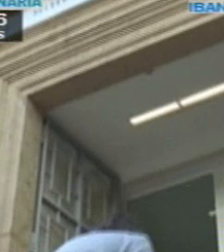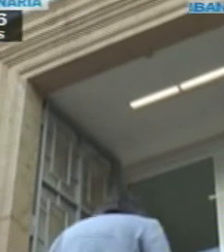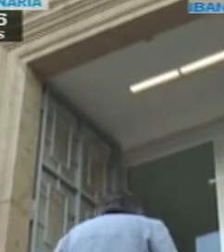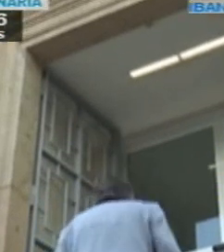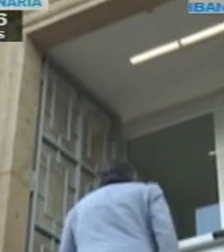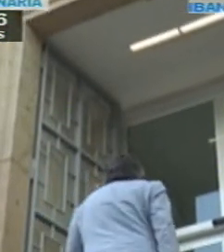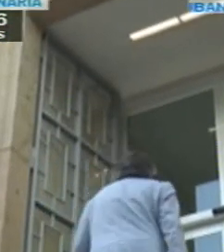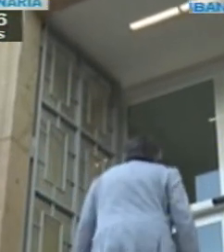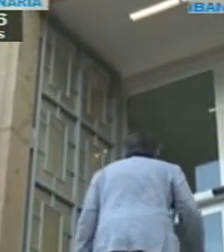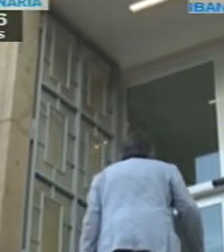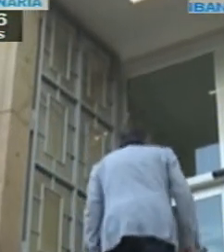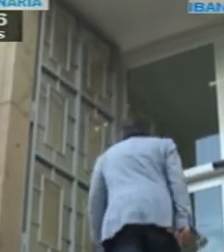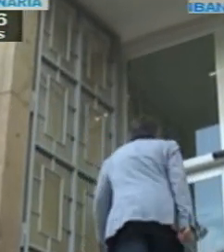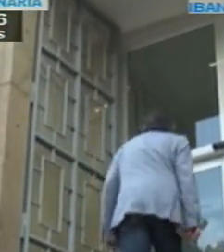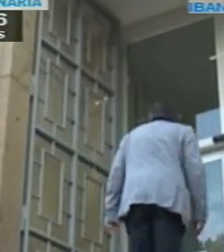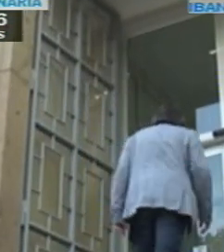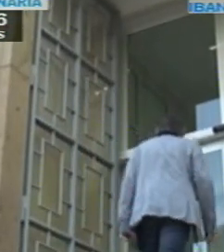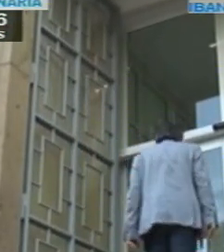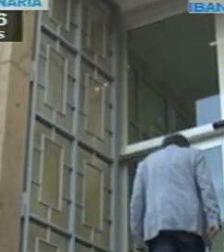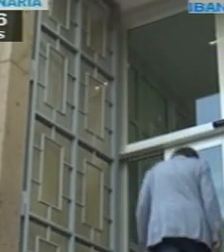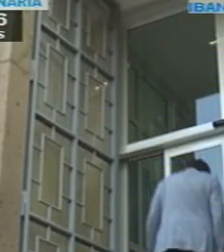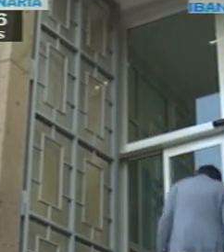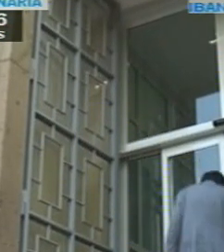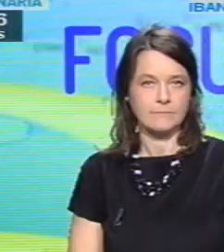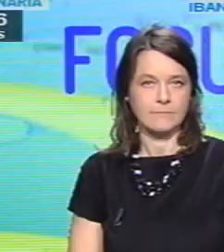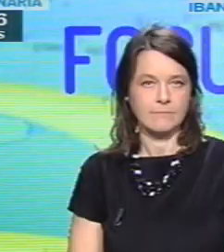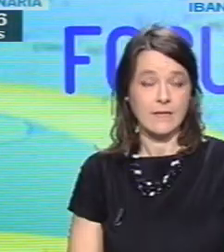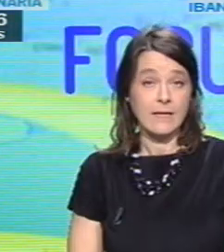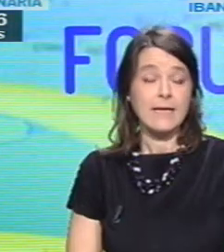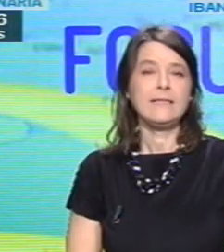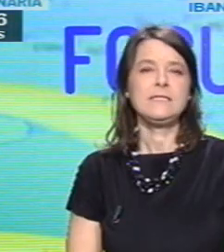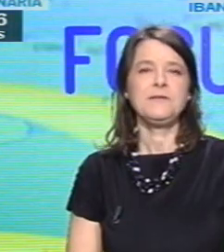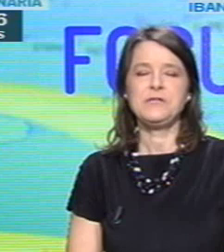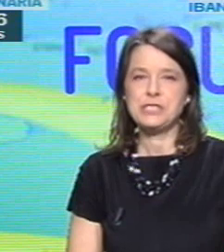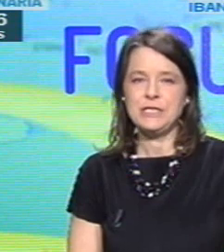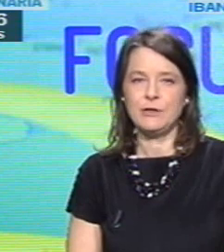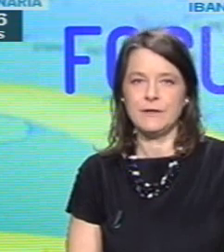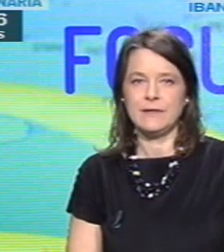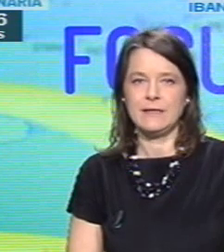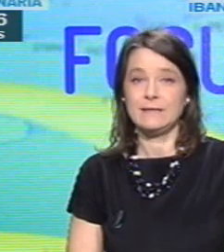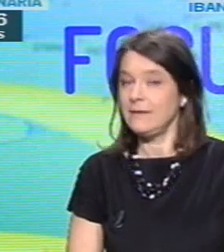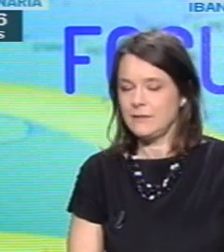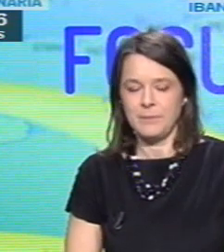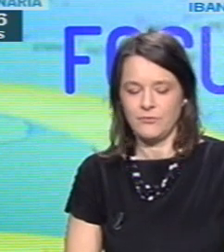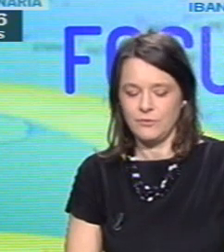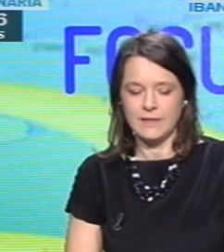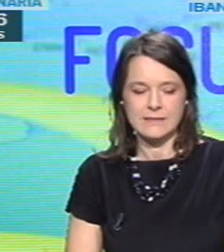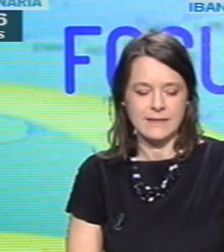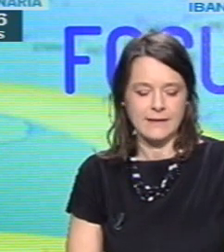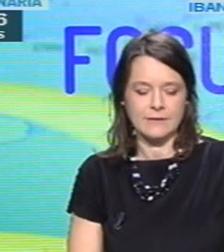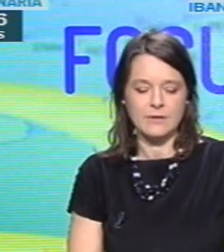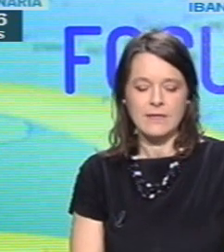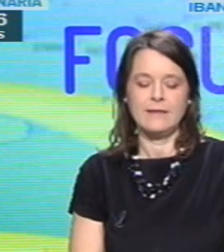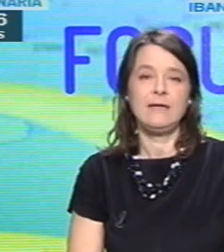sicurezza di pazienti in questo momento più esposti. E ad essere vicino alle tante persone che